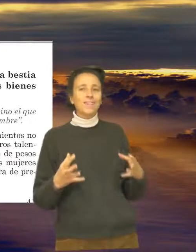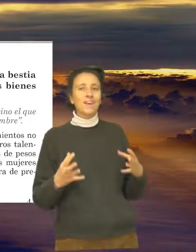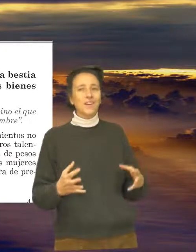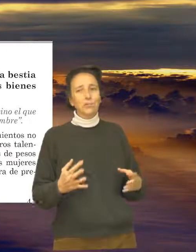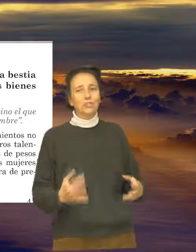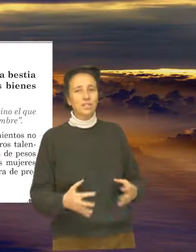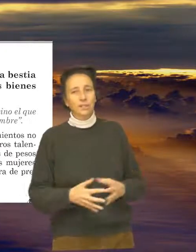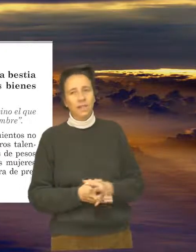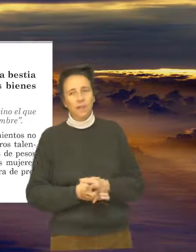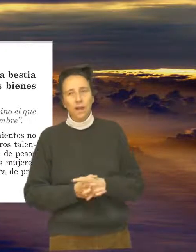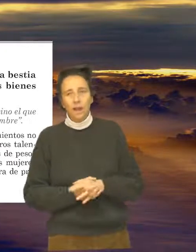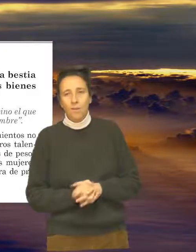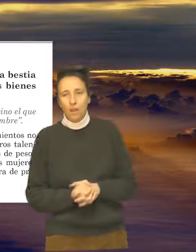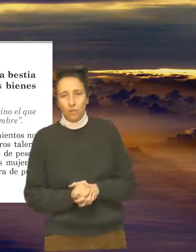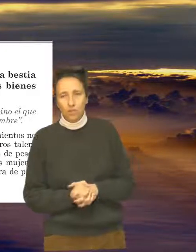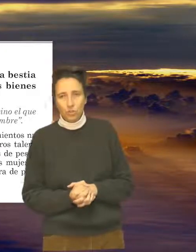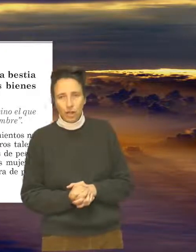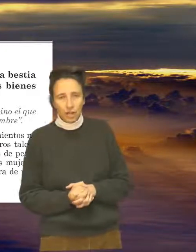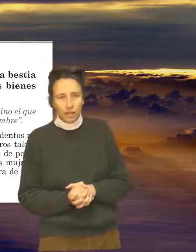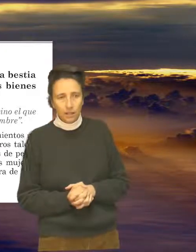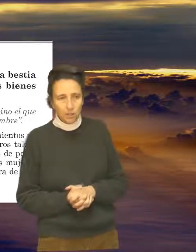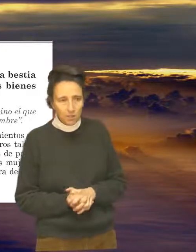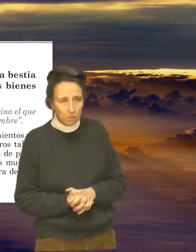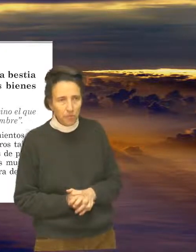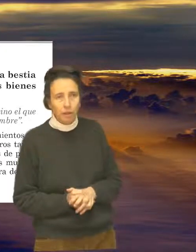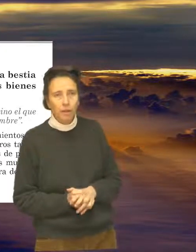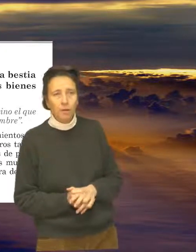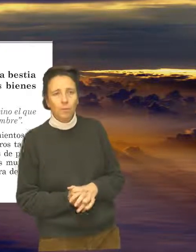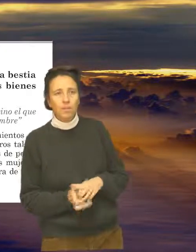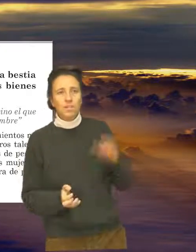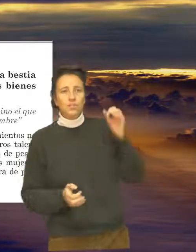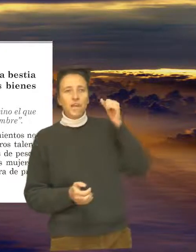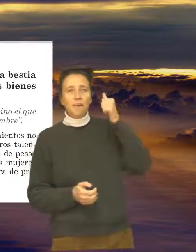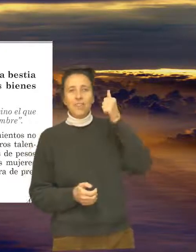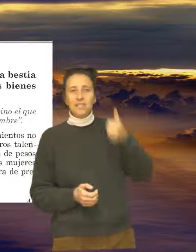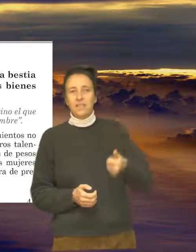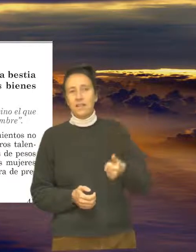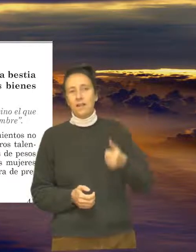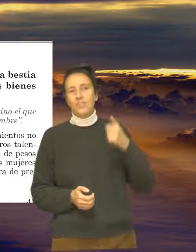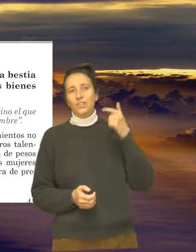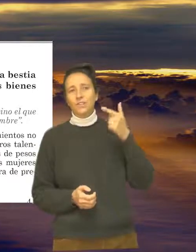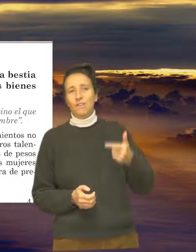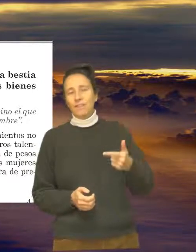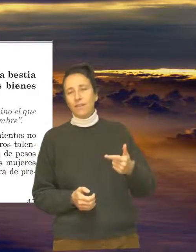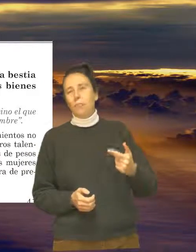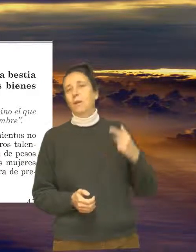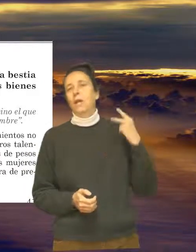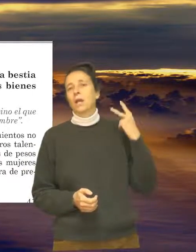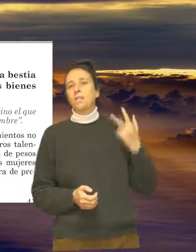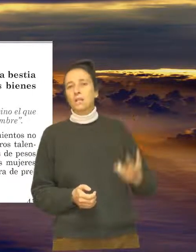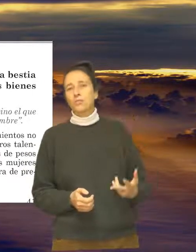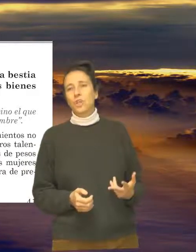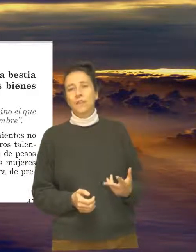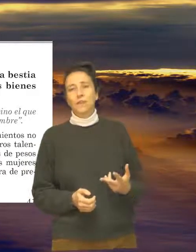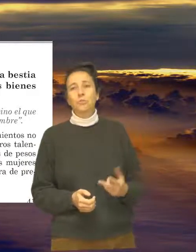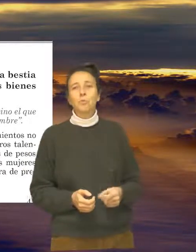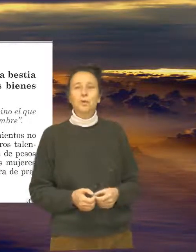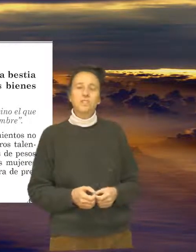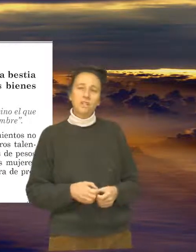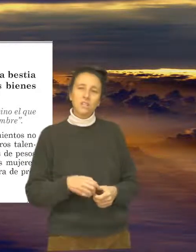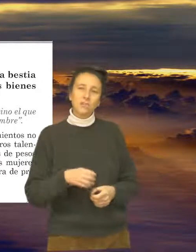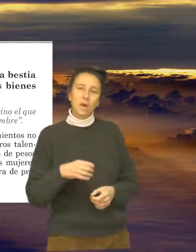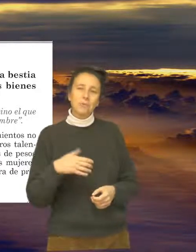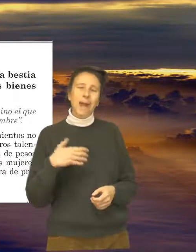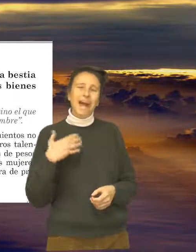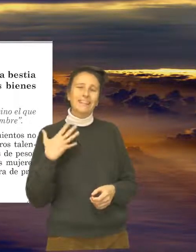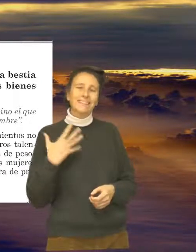¿Por qué sabemos que se trata de cuestiones religiosas? Bien, porque se nos habla de señal, se nos habla de nombre y se nos habla de número.